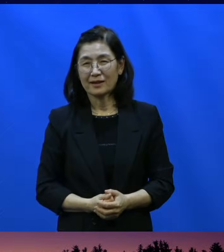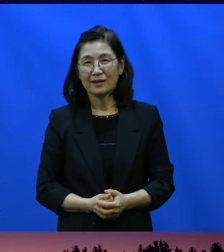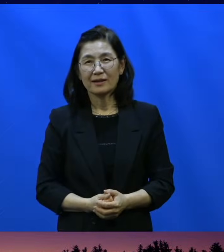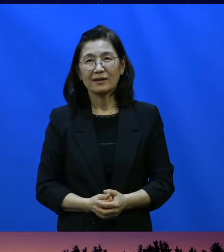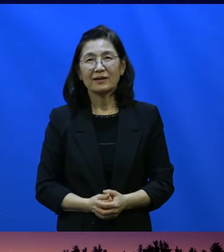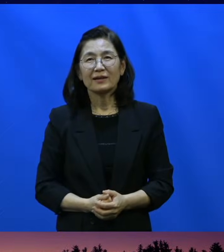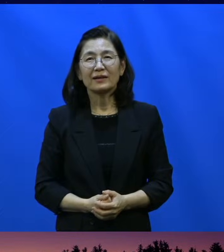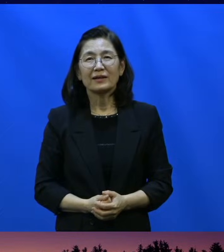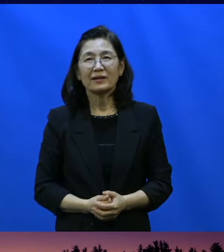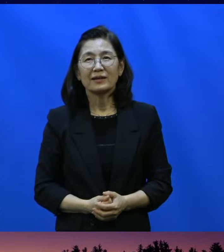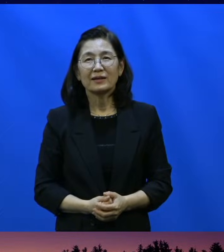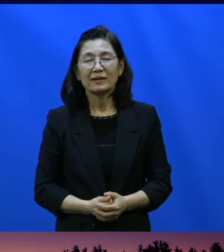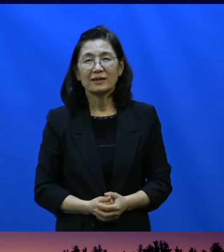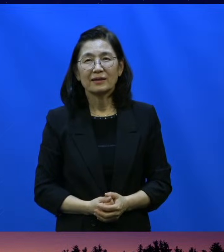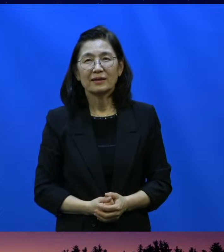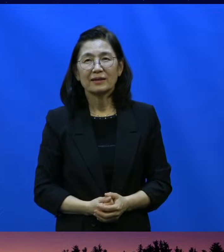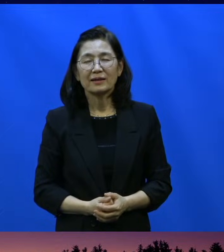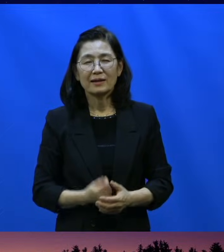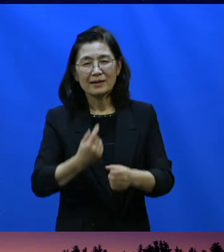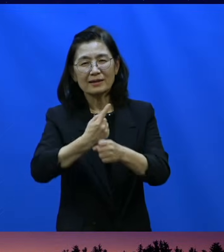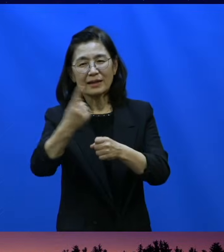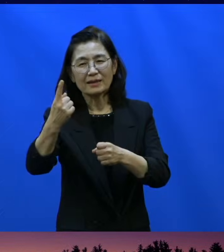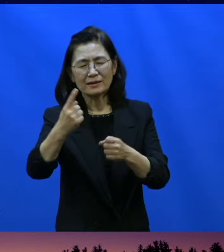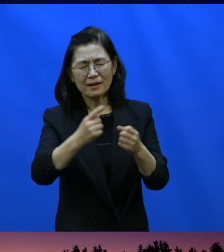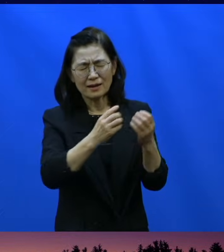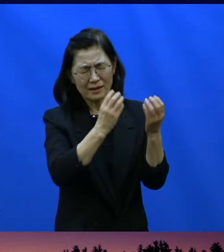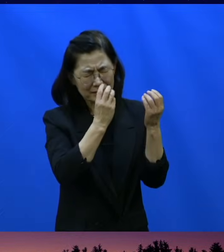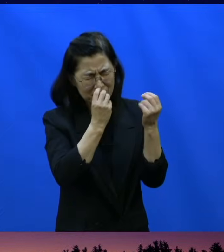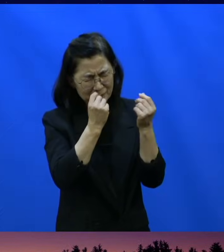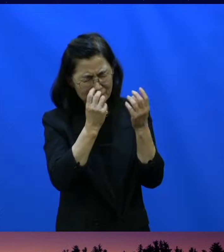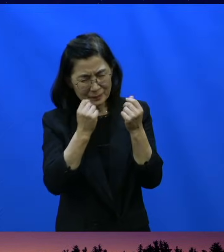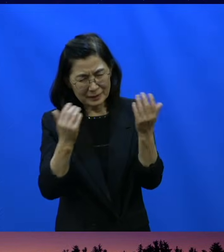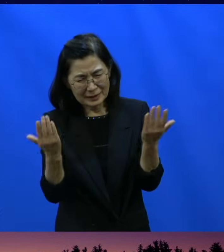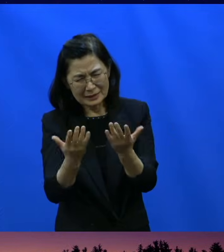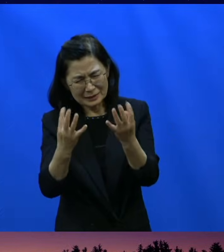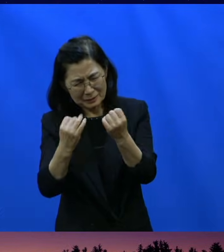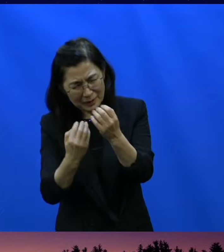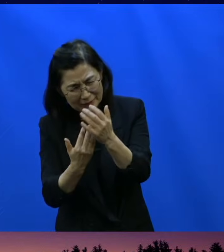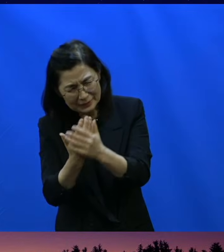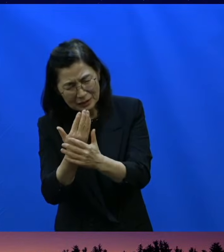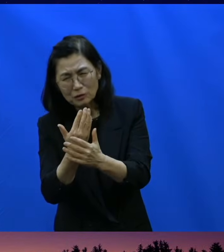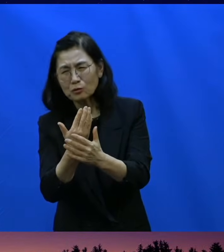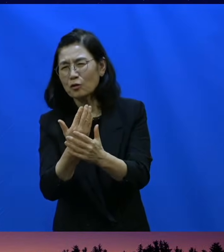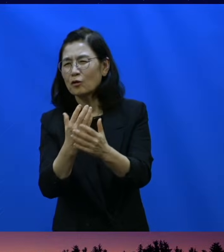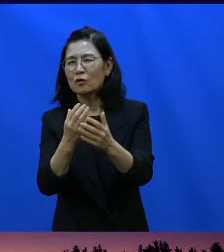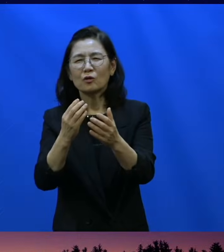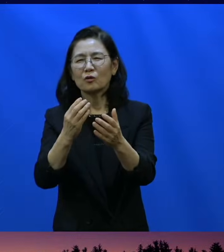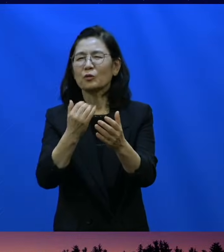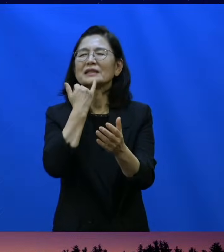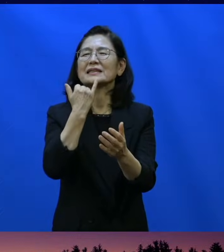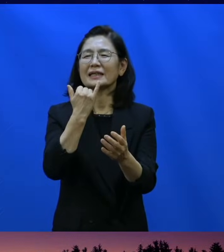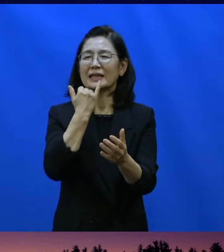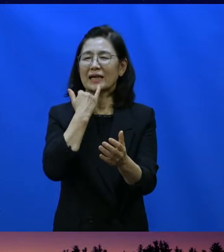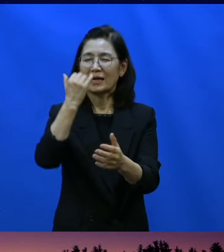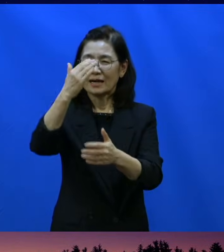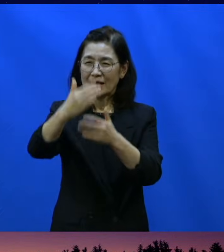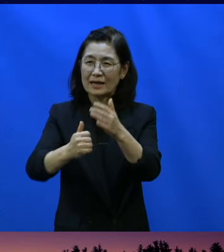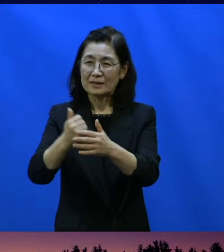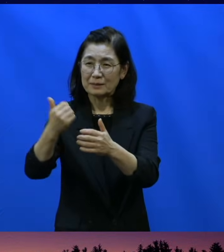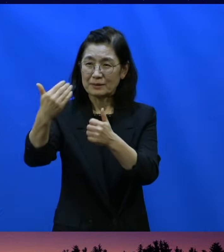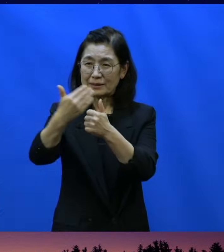우여곡절이 많을 거예요. 별일이 다 일어나도 상관없어요. 그 은혜로 충분합니다. 그래서 우리가 기도할